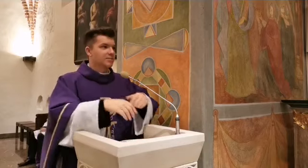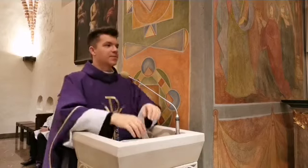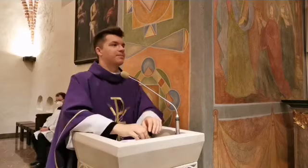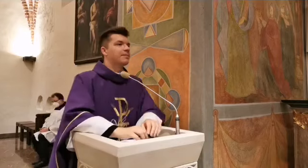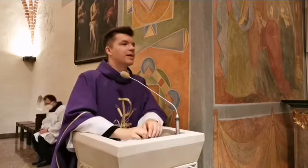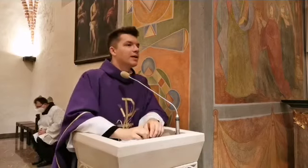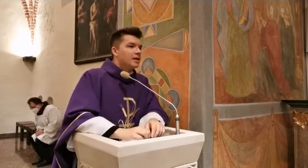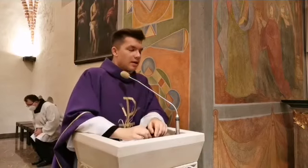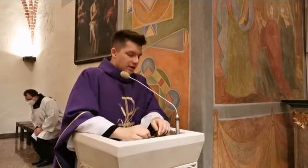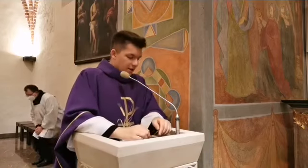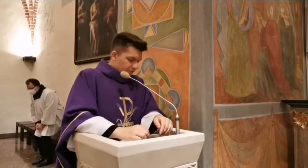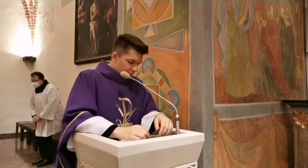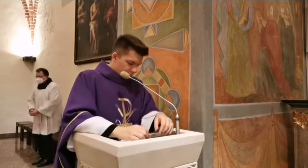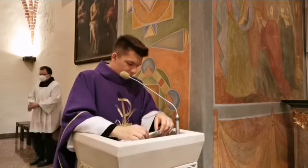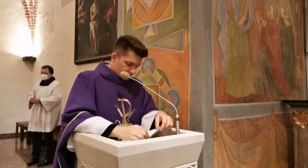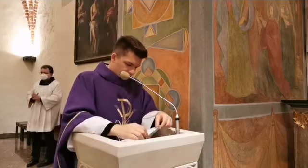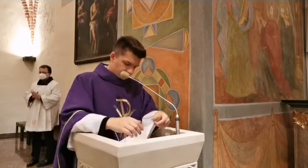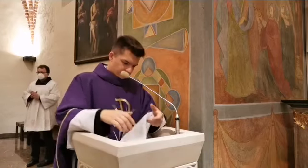Powstajmy.